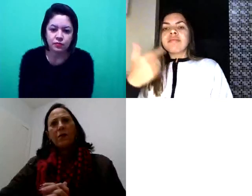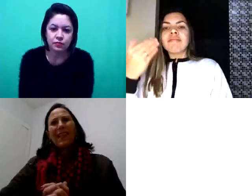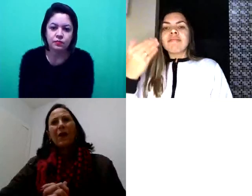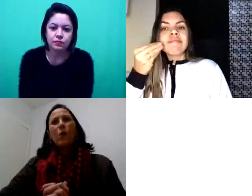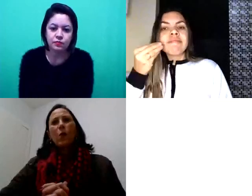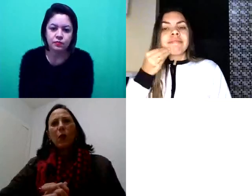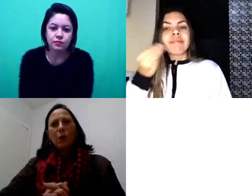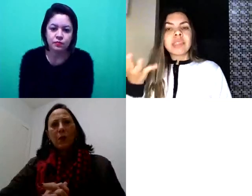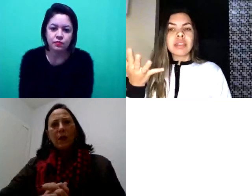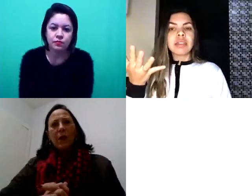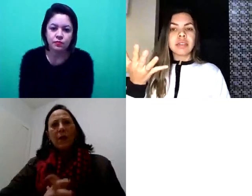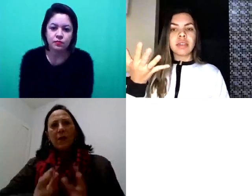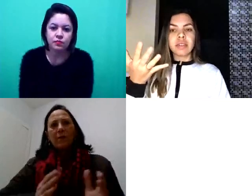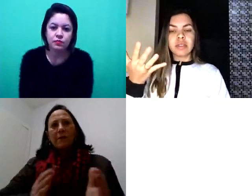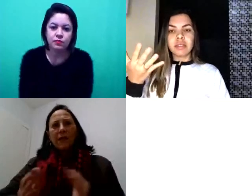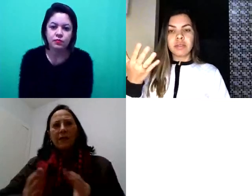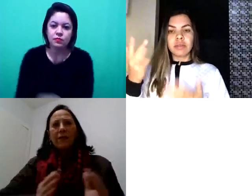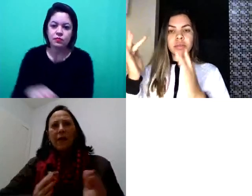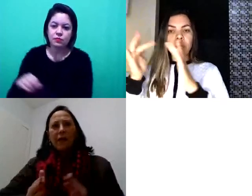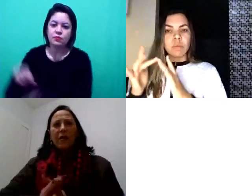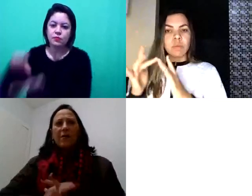nos auxiliaram muito. Para a gente ver o que